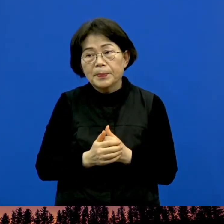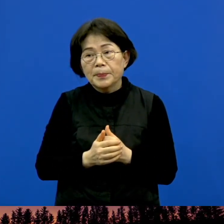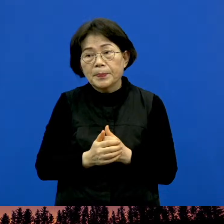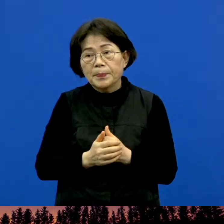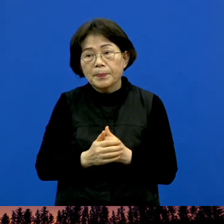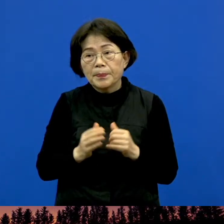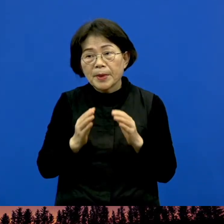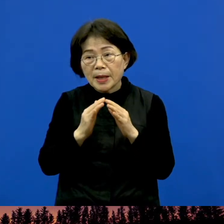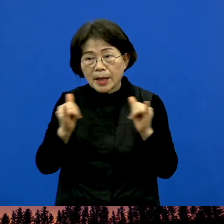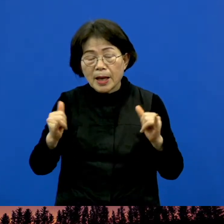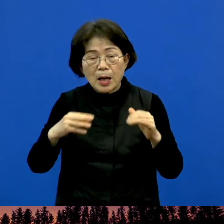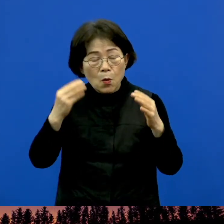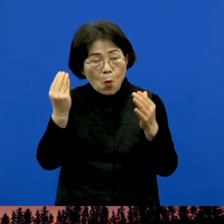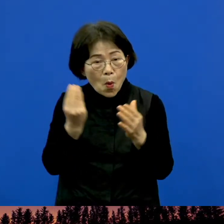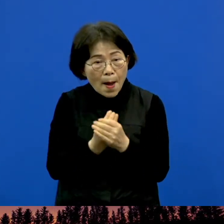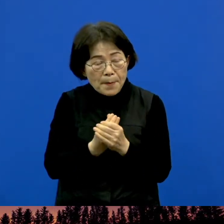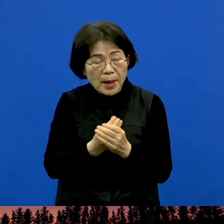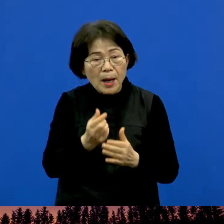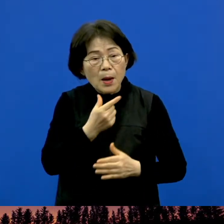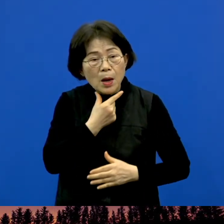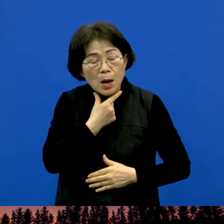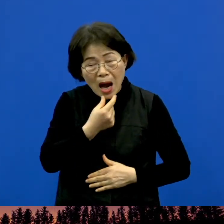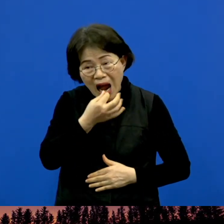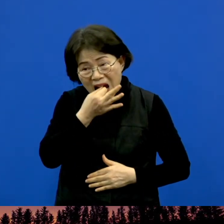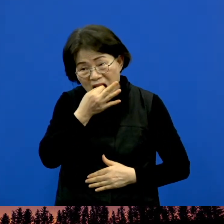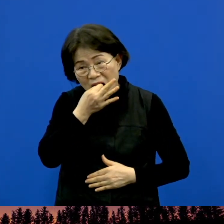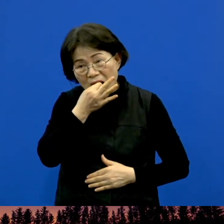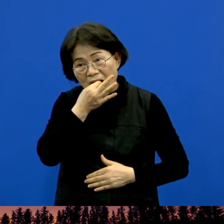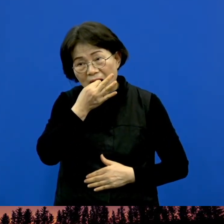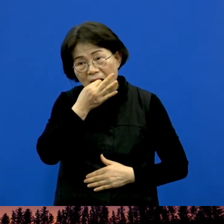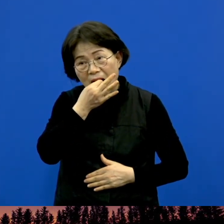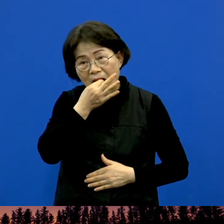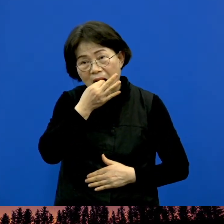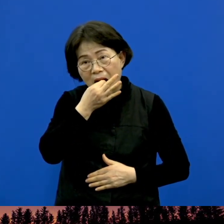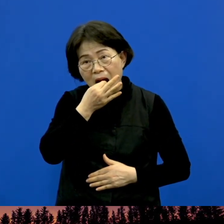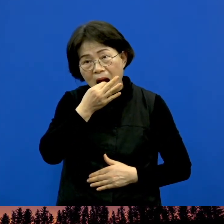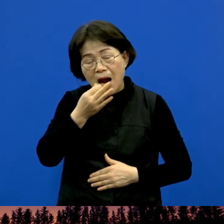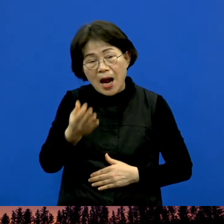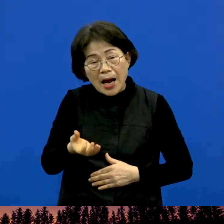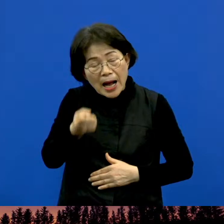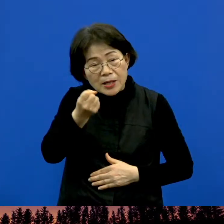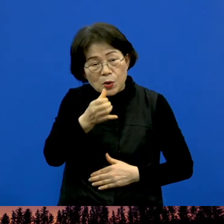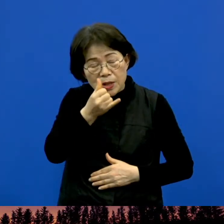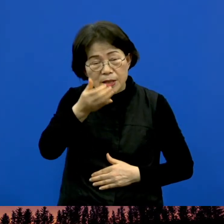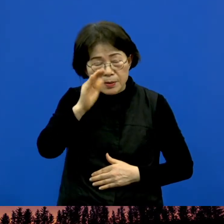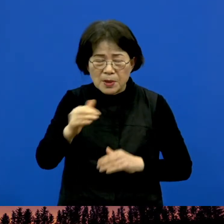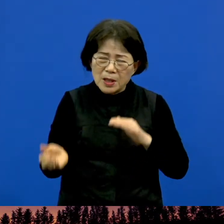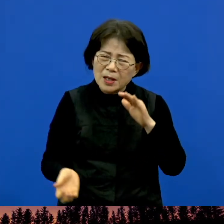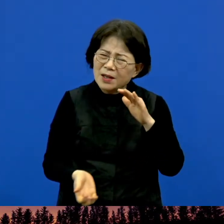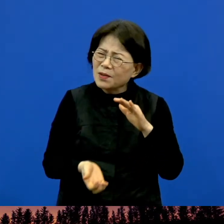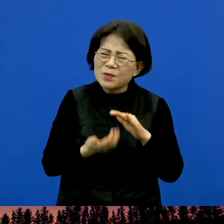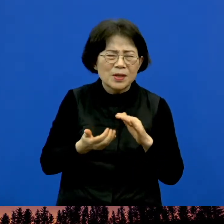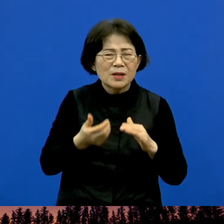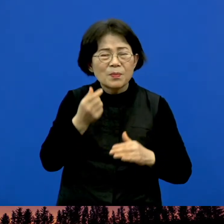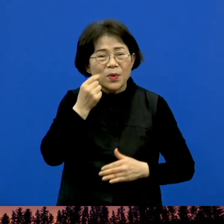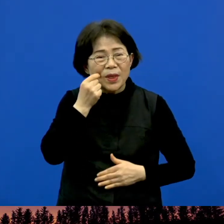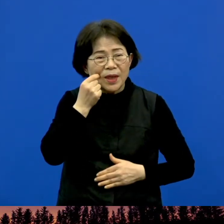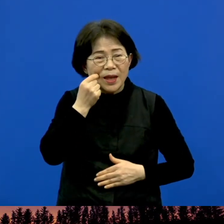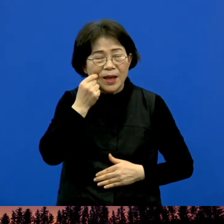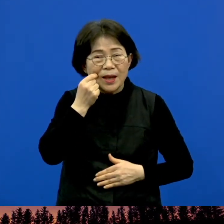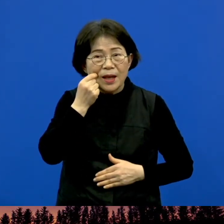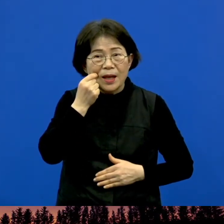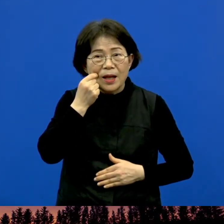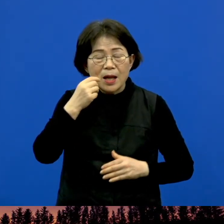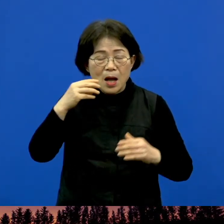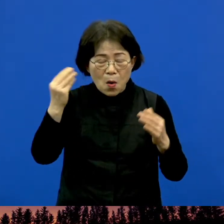여러분, 인간은 완벽함의 이 욕망을 이제 가지고 있지만 그것을 이룰 수는 없어요. 그러나